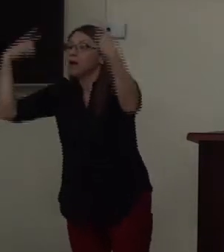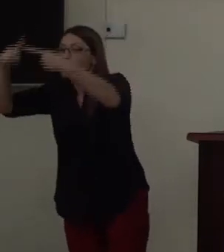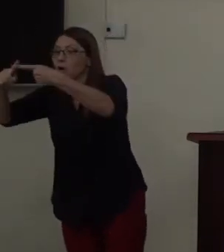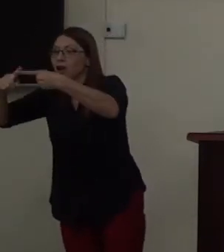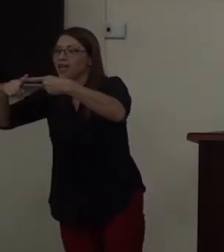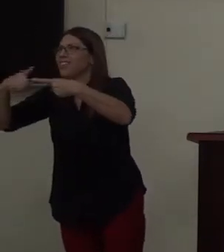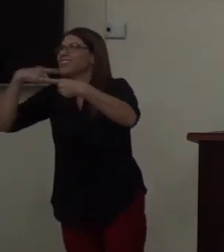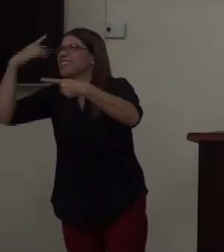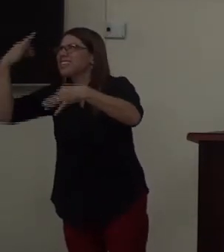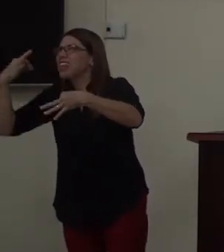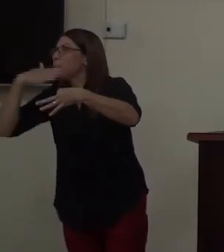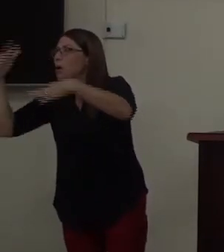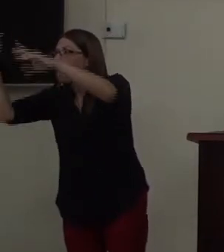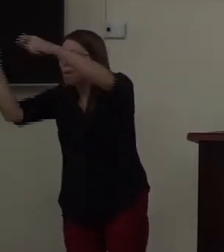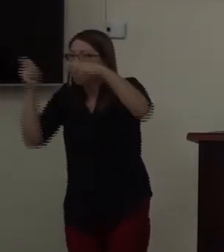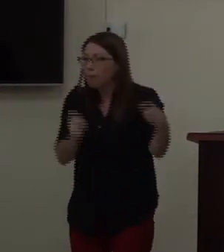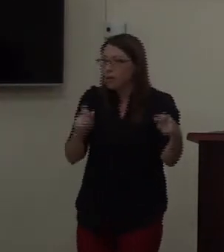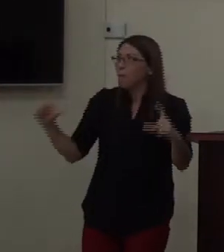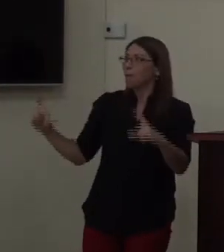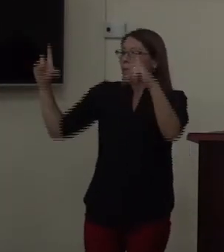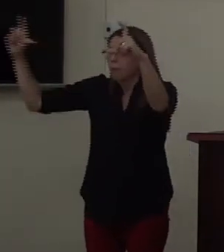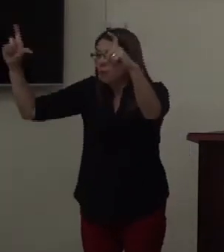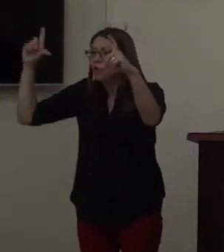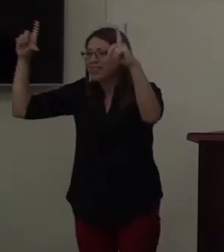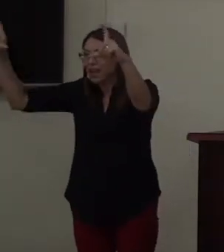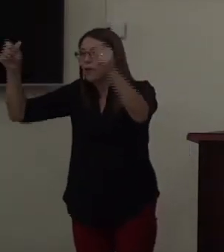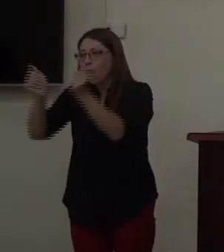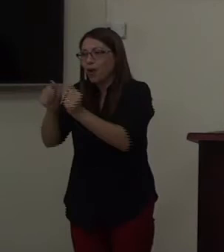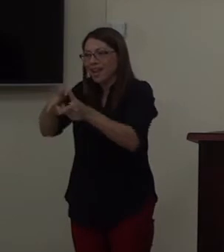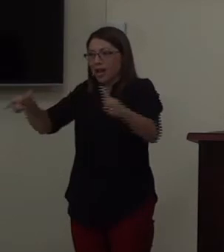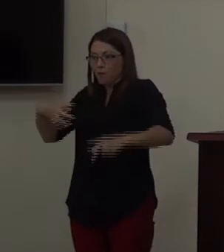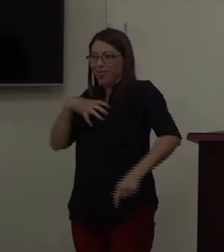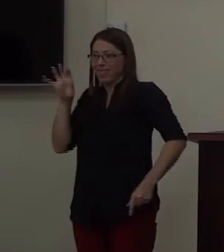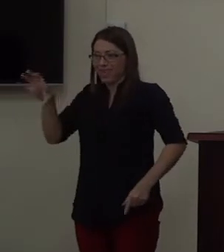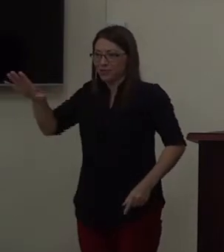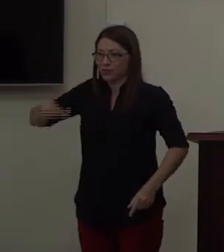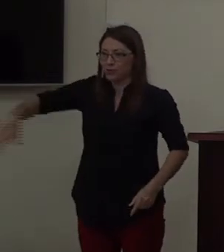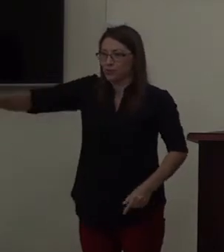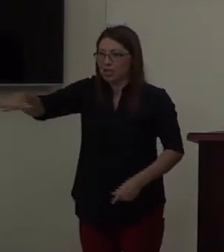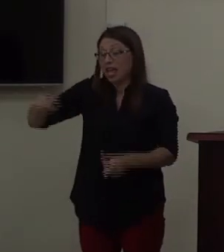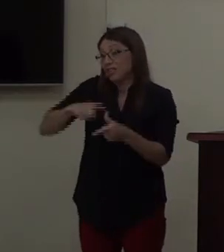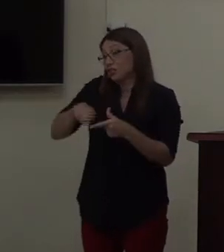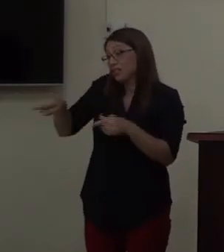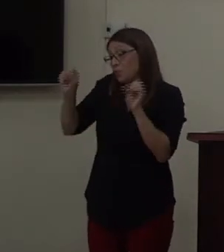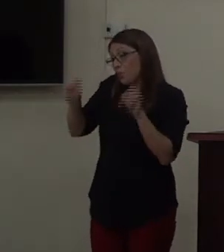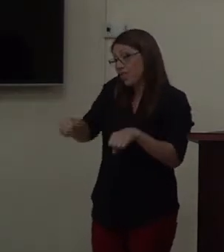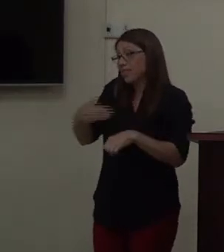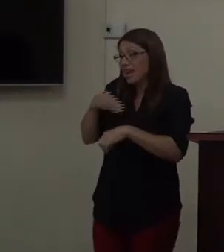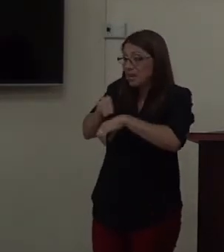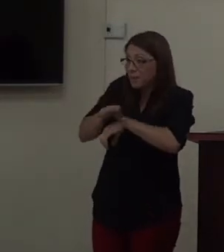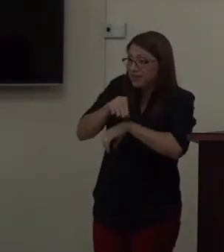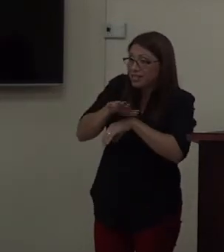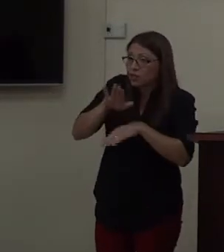la lengua de ellos, y por ejemplo, eso puede tener implicaciones sobre el manejo del corpus,